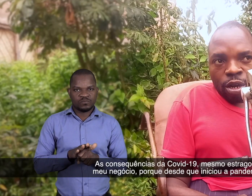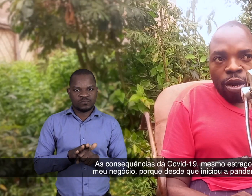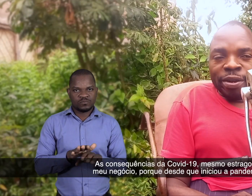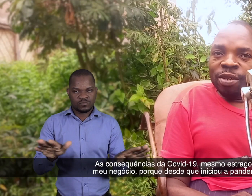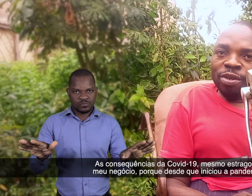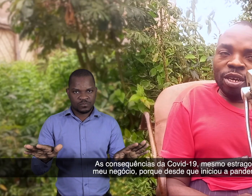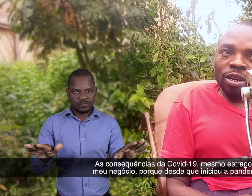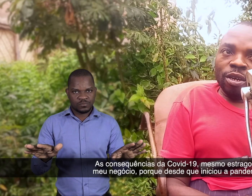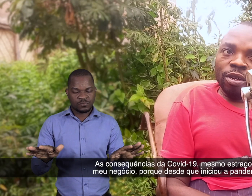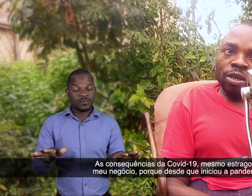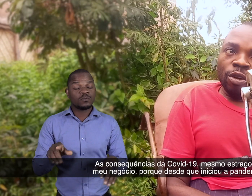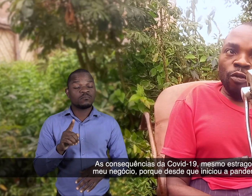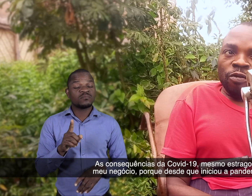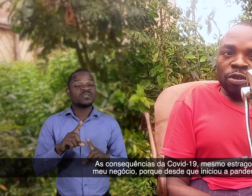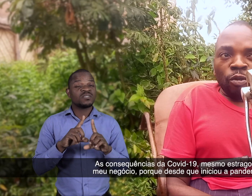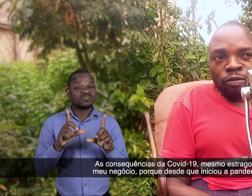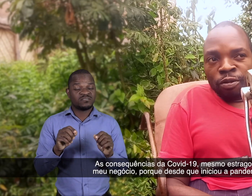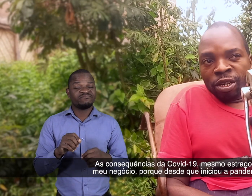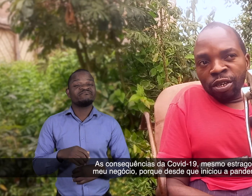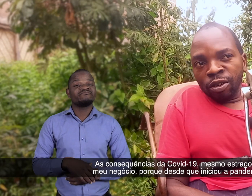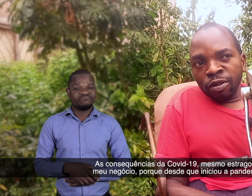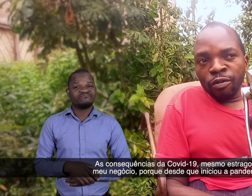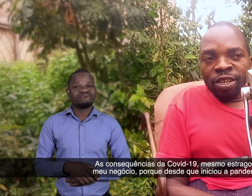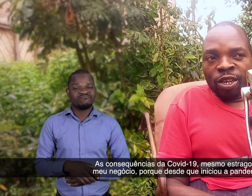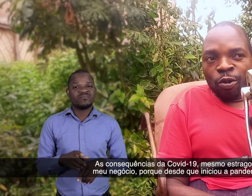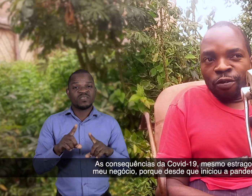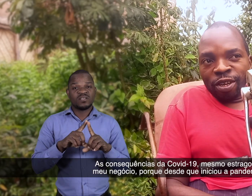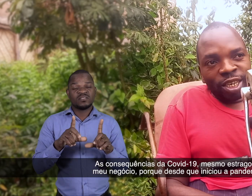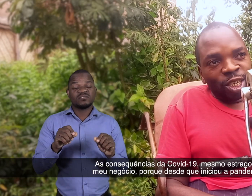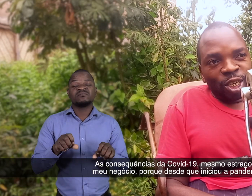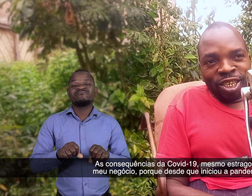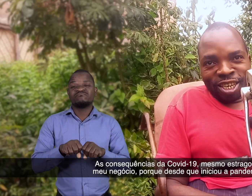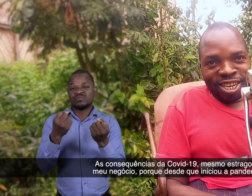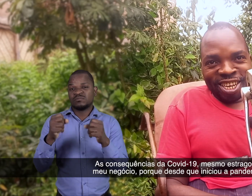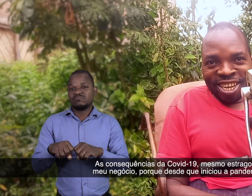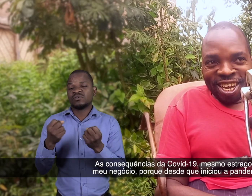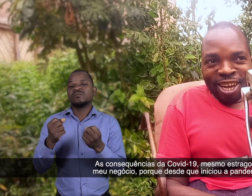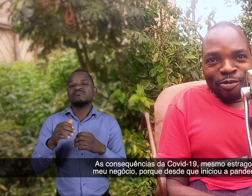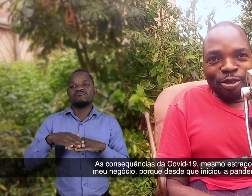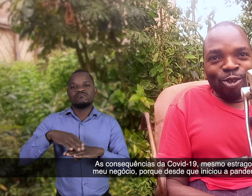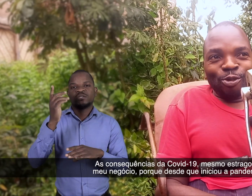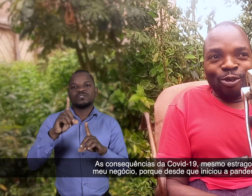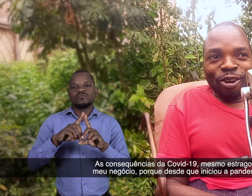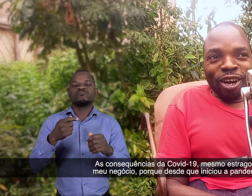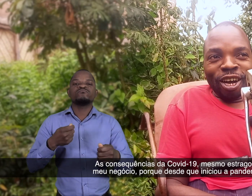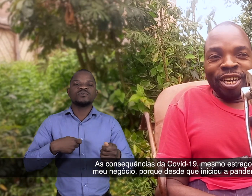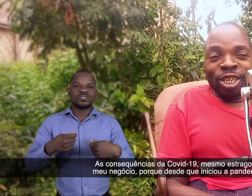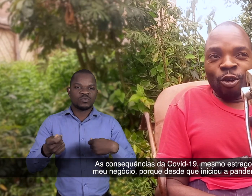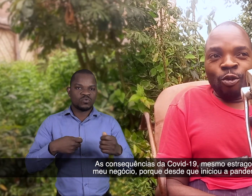A pandemia da Covid-19, mesmo